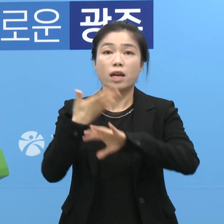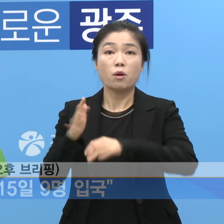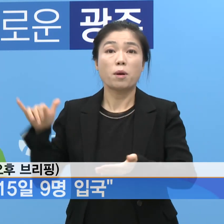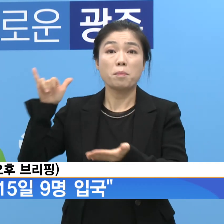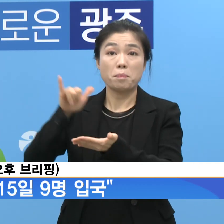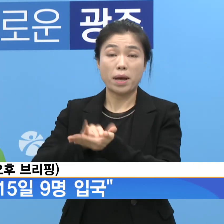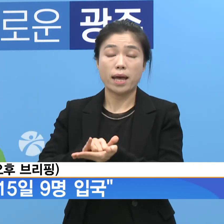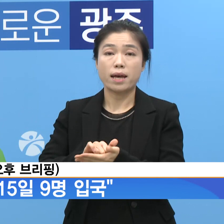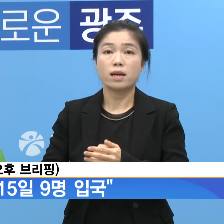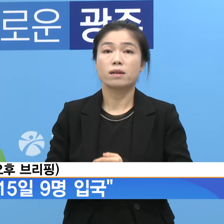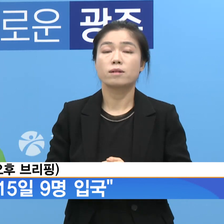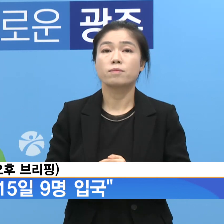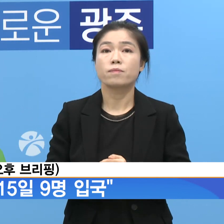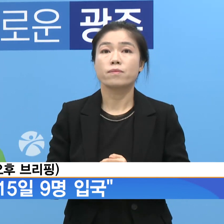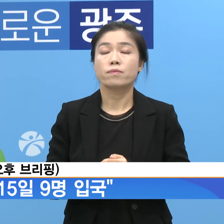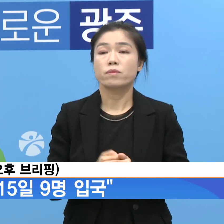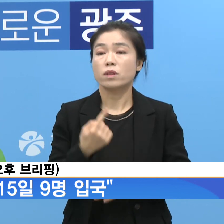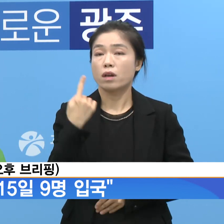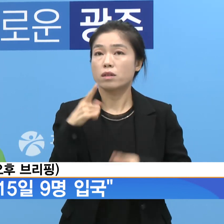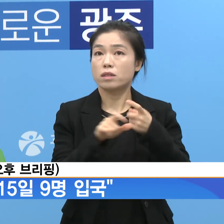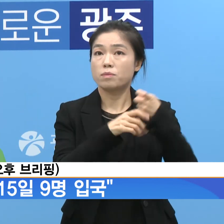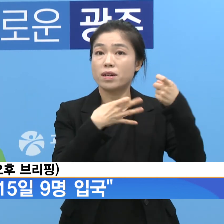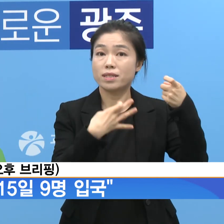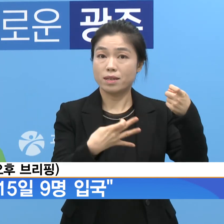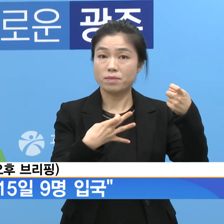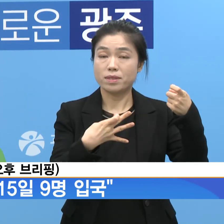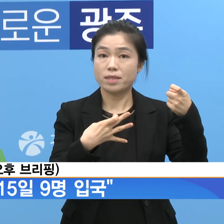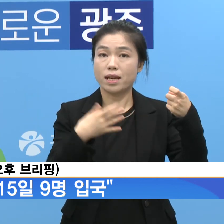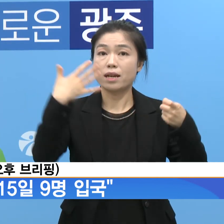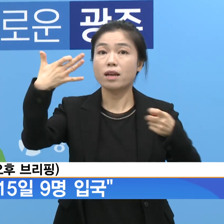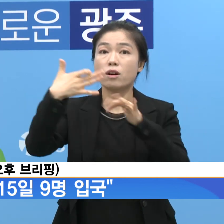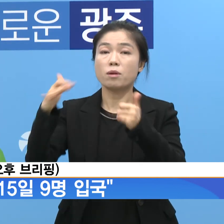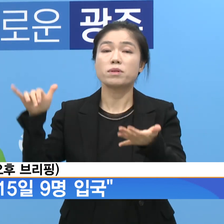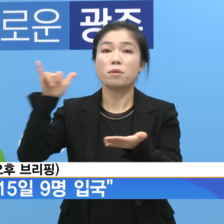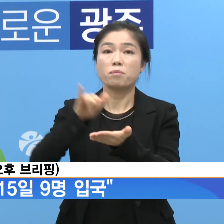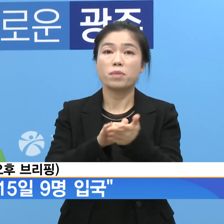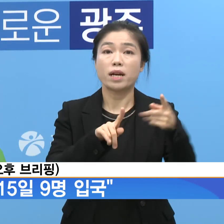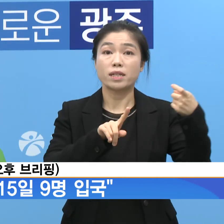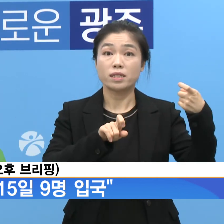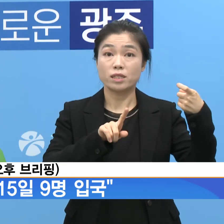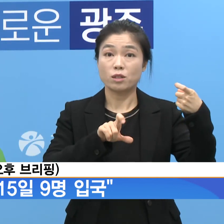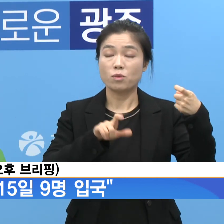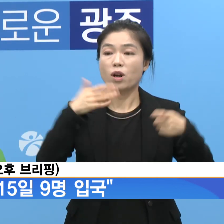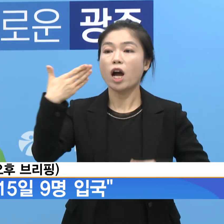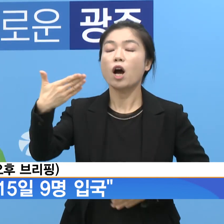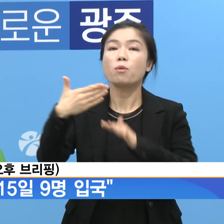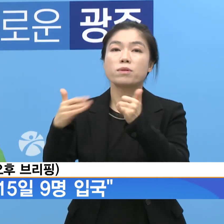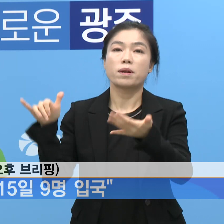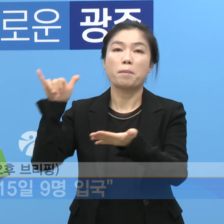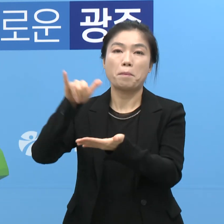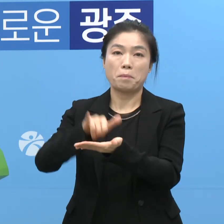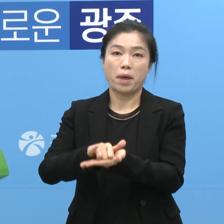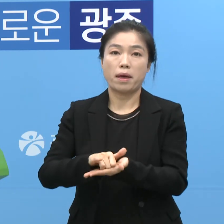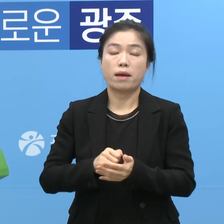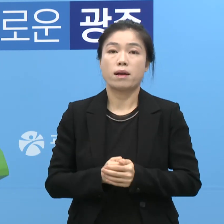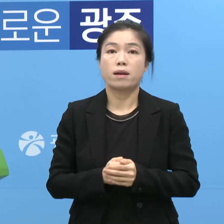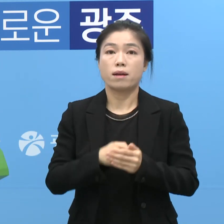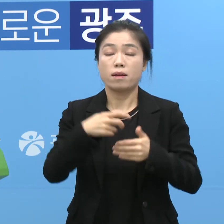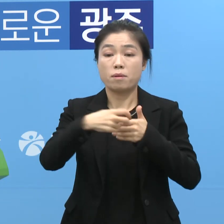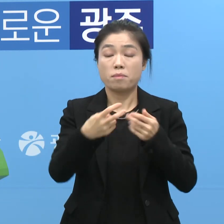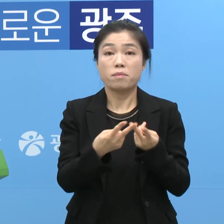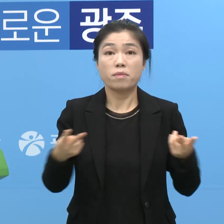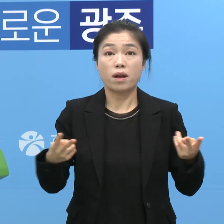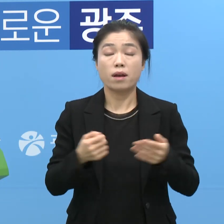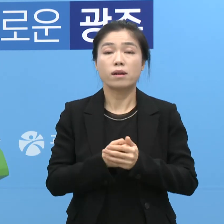국제 해랑 입니다 어제 11월 14일 19명이 꼭 했구요 15일에는 9명 입국했습니다 병상